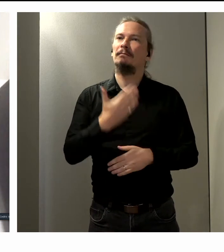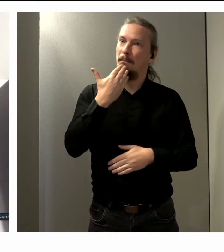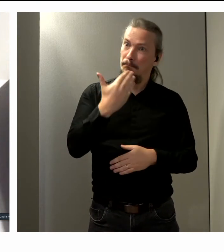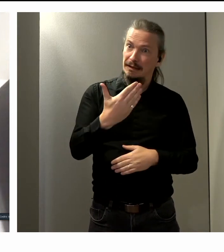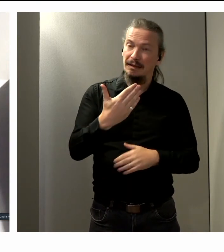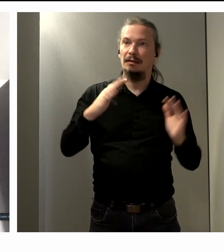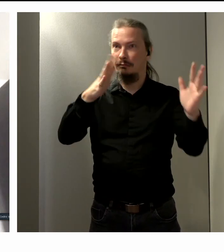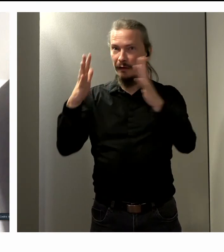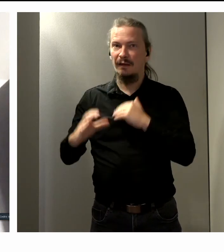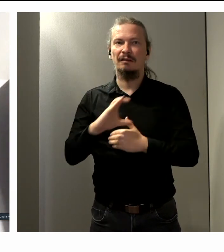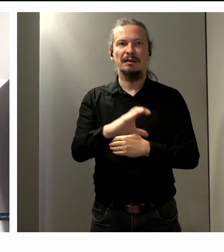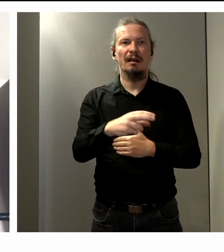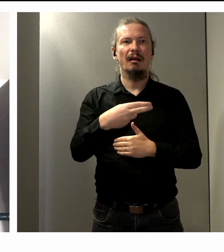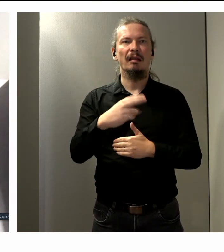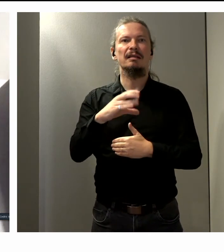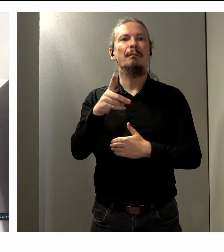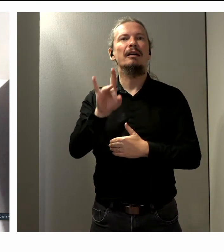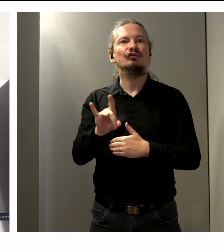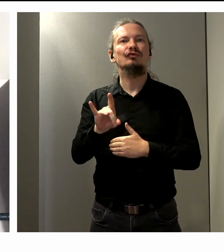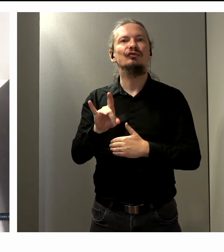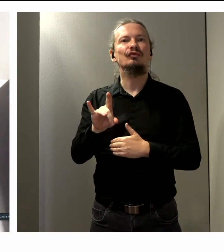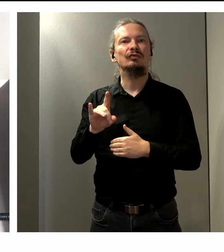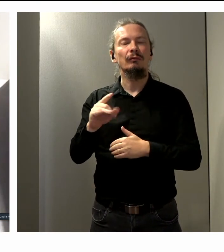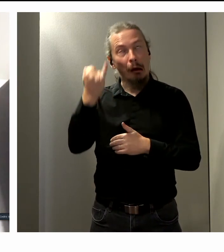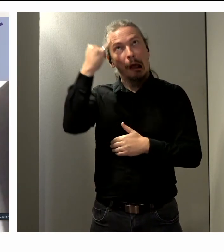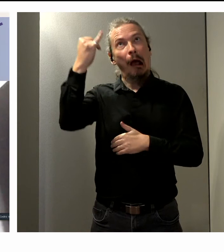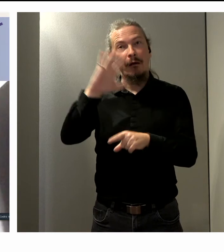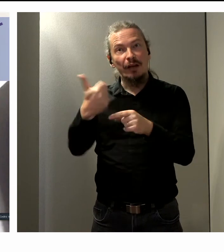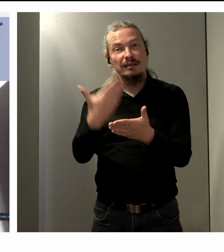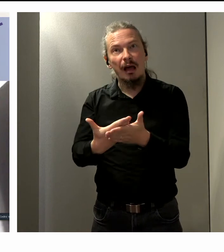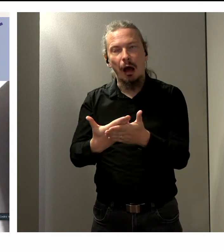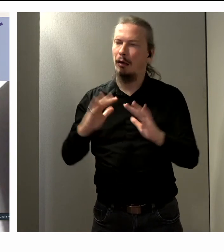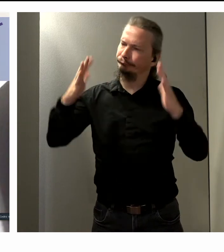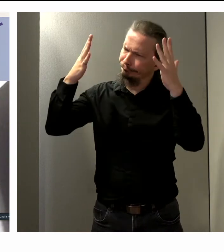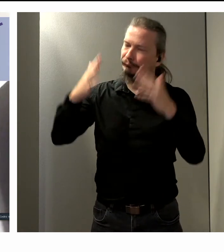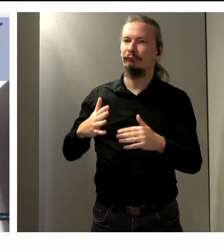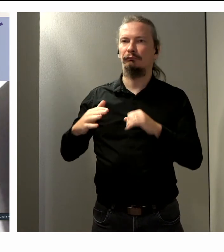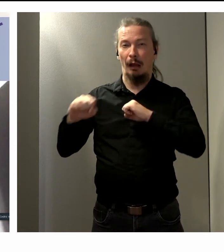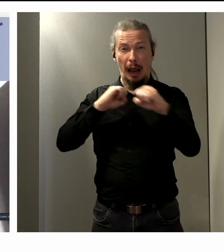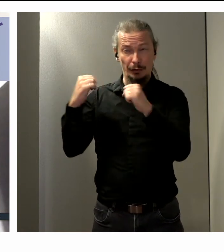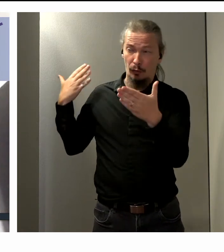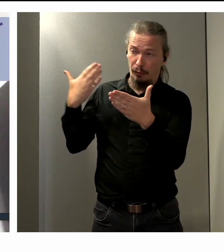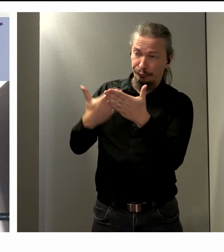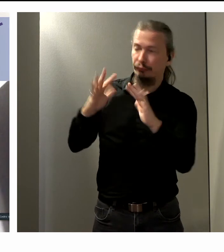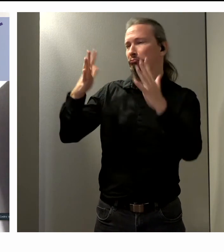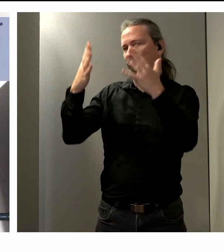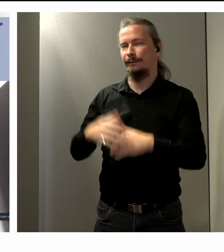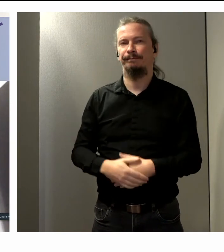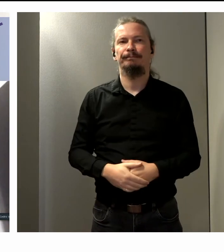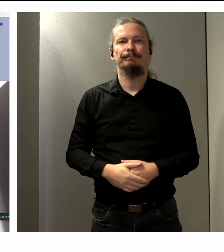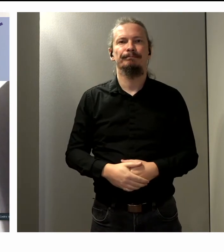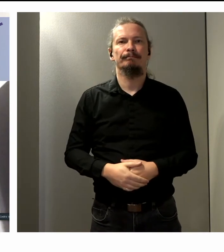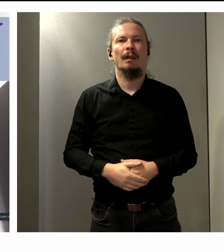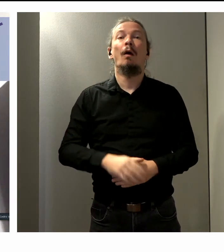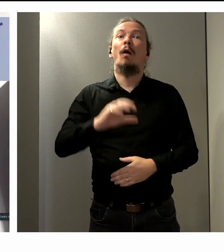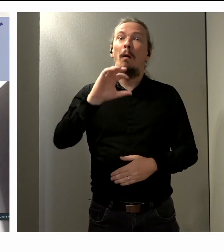remercie, je félicite le CNCPH pour l'initiative et pour l'ensemble des actions qu'il mène. Avant toute chose,